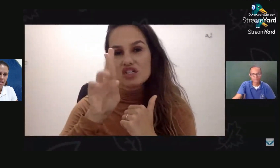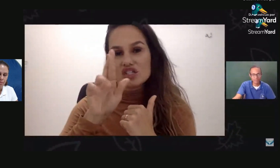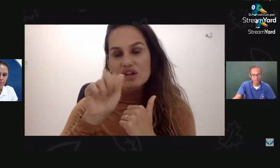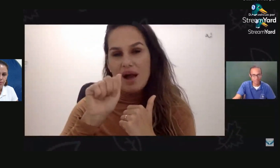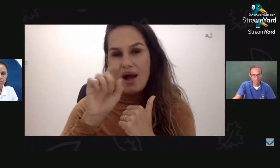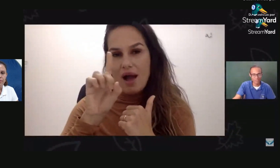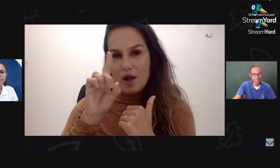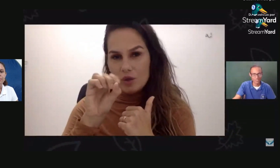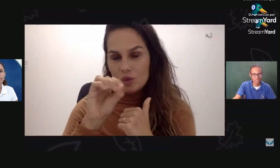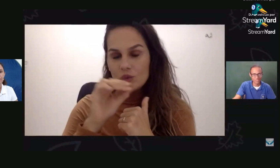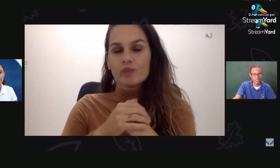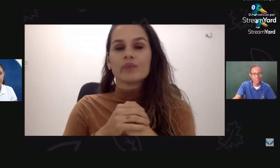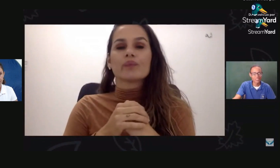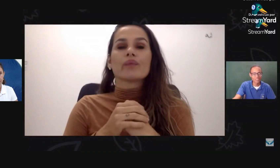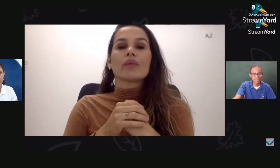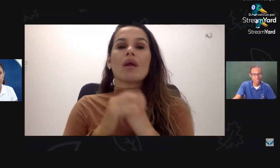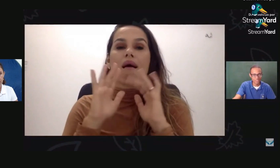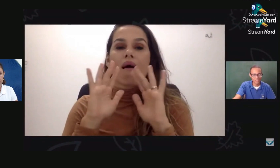por exemplo.